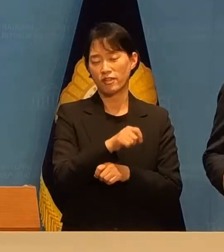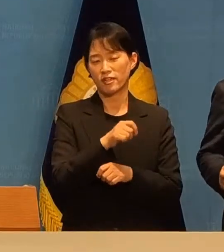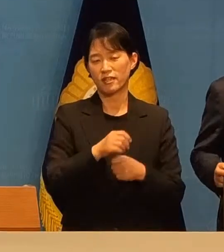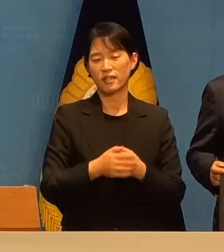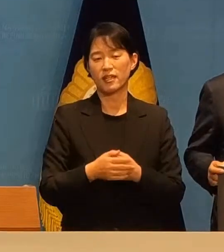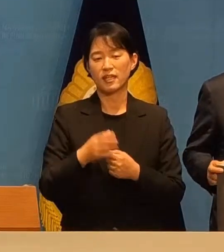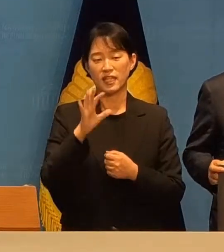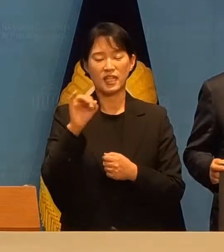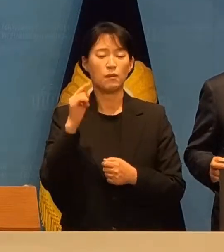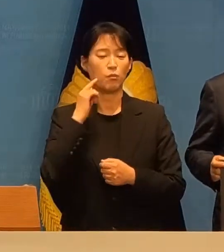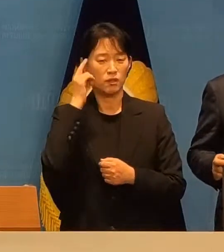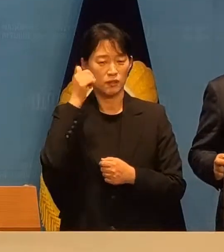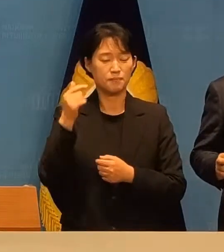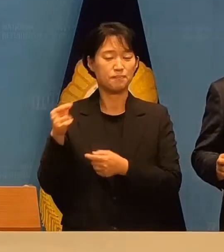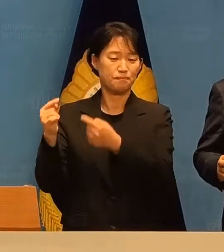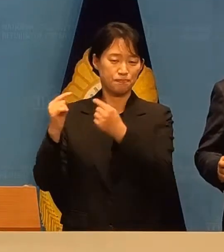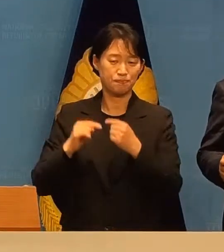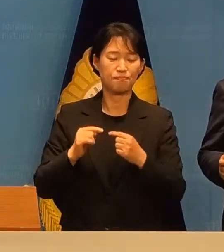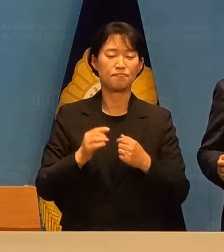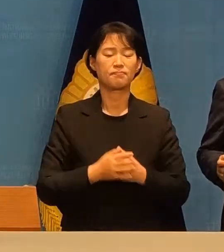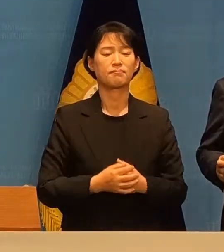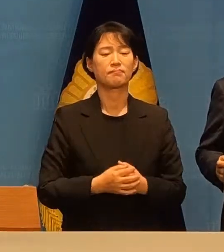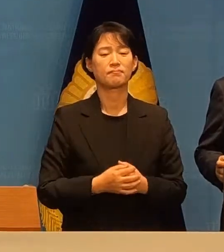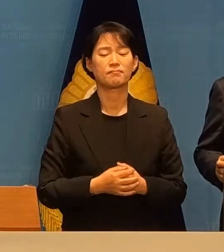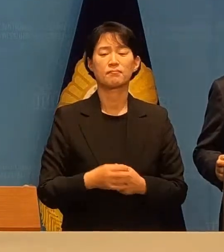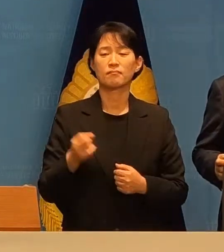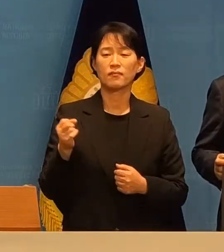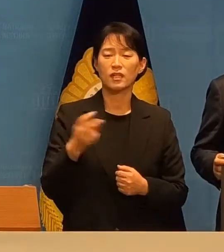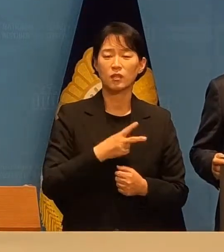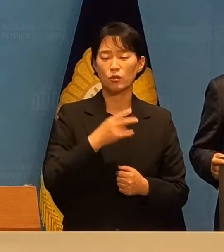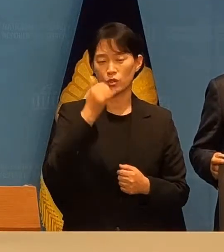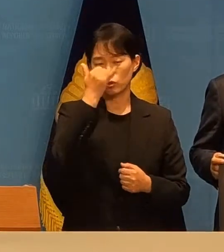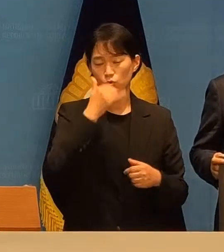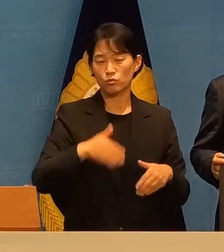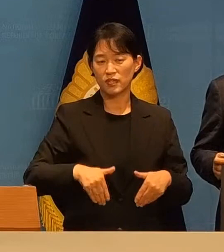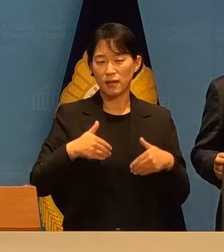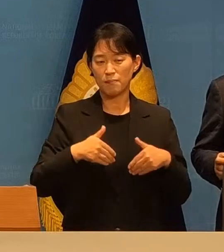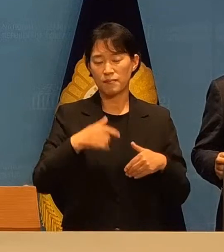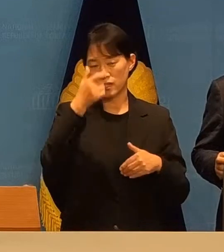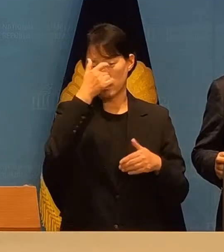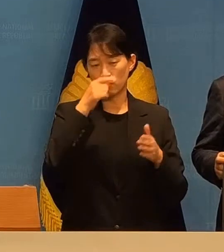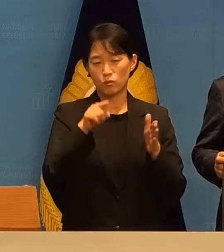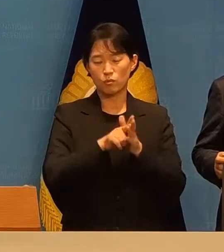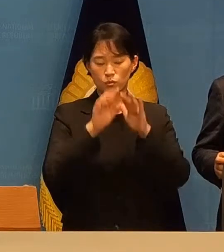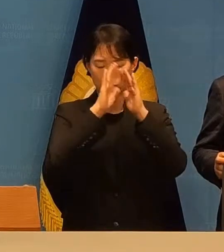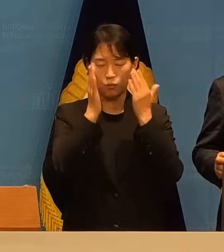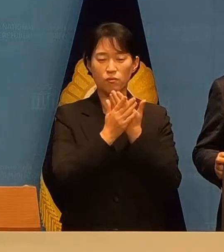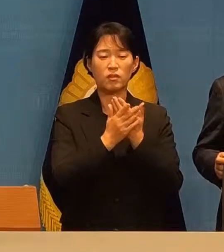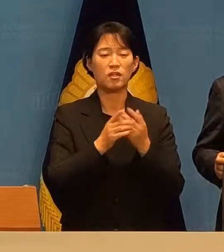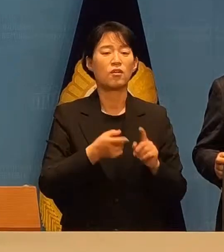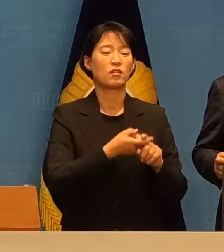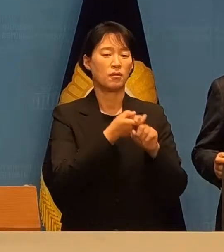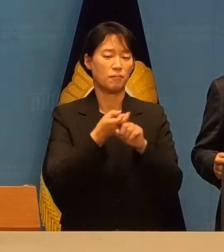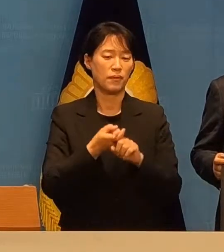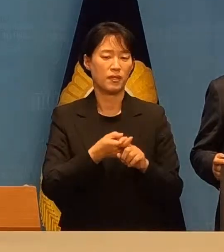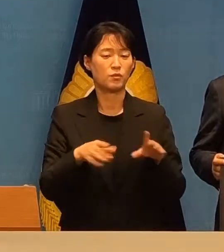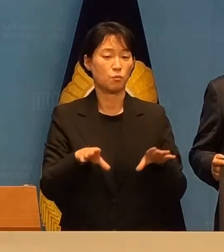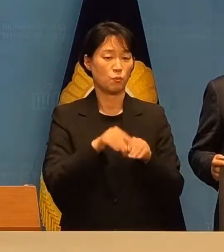이대영 목사님 와주셨고요. 그리고 충남 기독교 총연합회 김정태